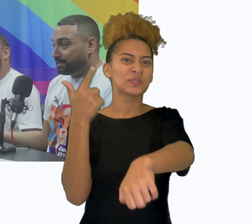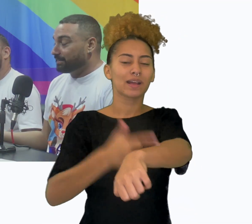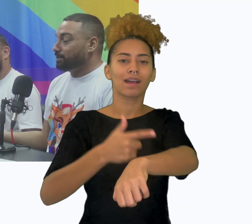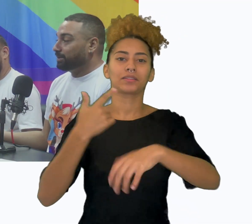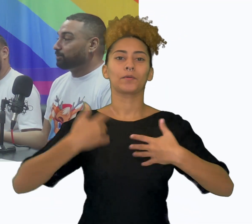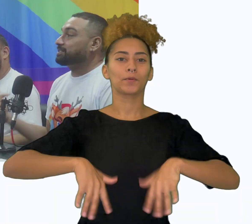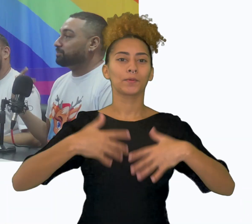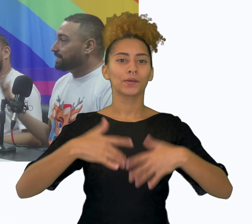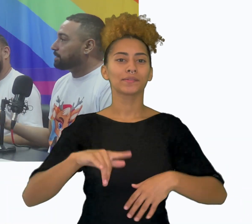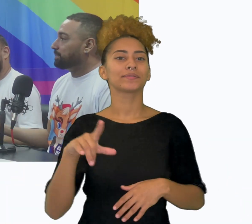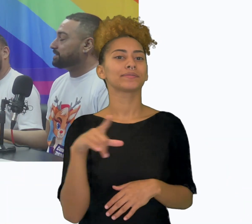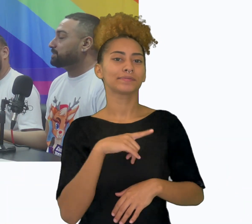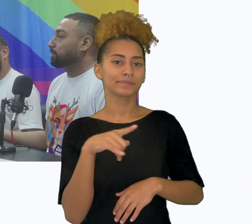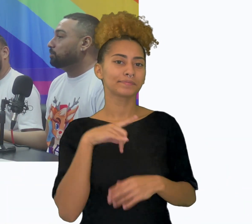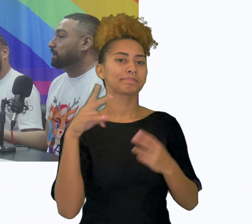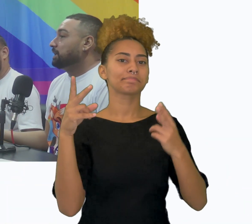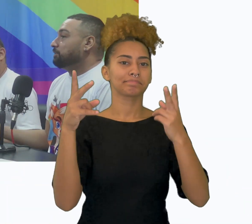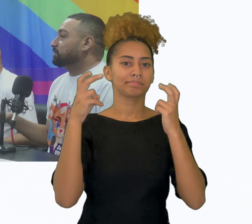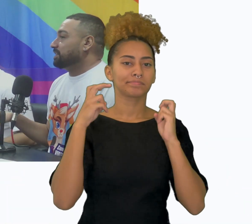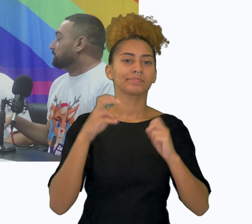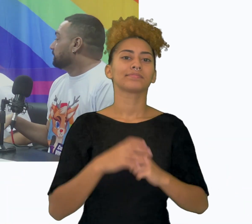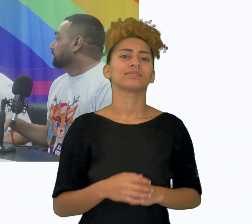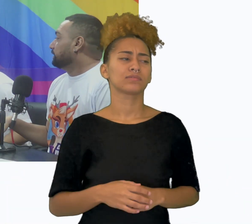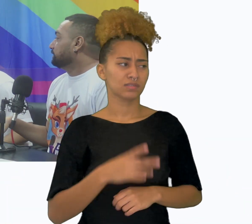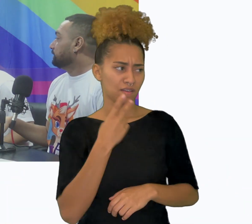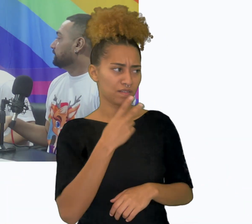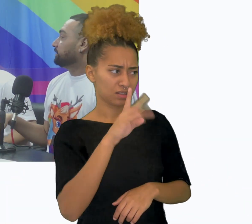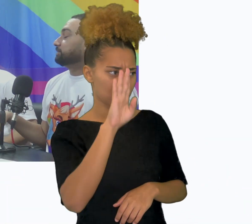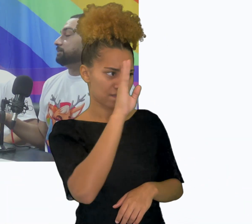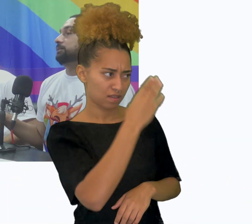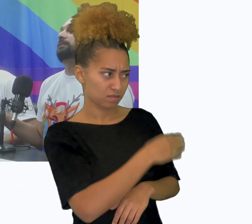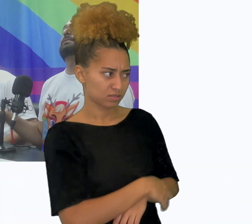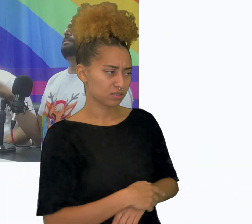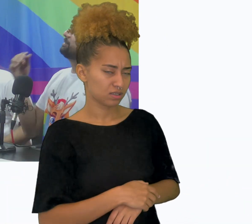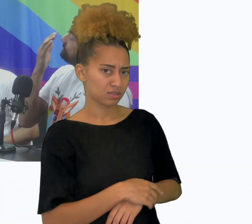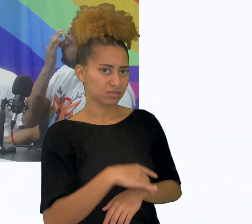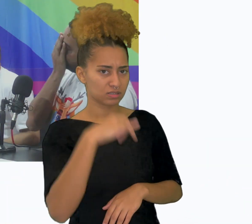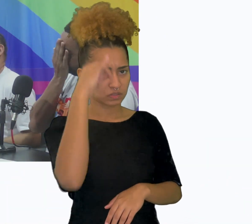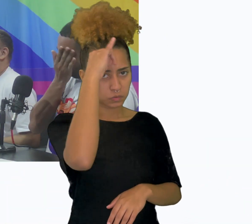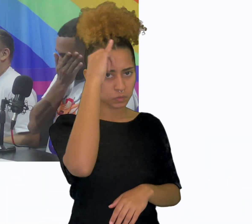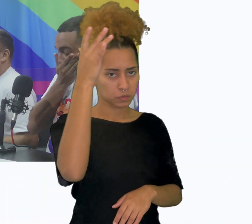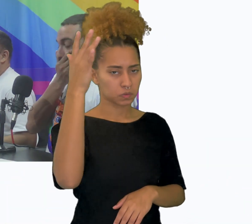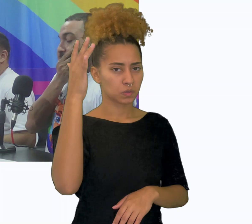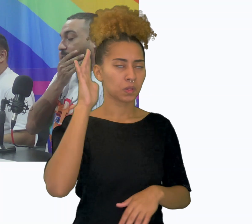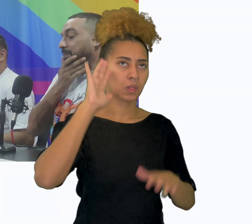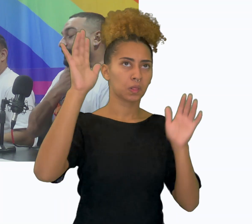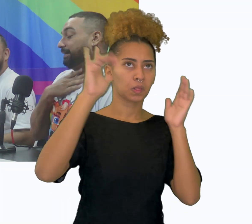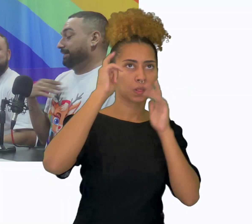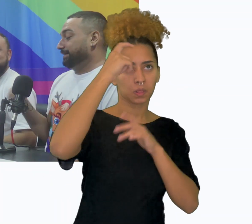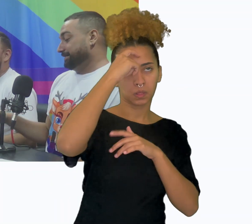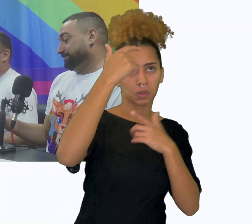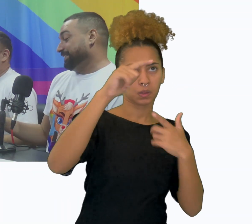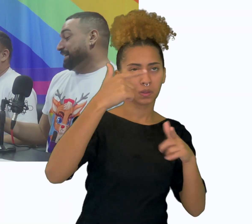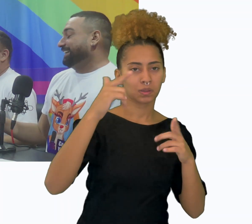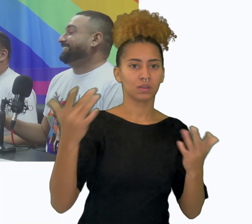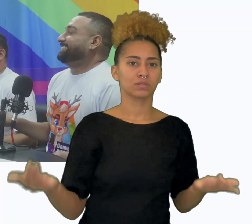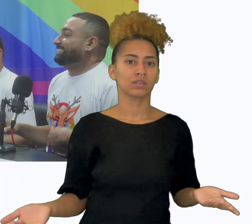educadíssimas, né? Tem uma educação, tem essa percepção. Tu tá chamando ela de falsa? Sonsas, né? Dona